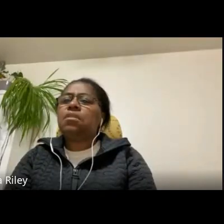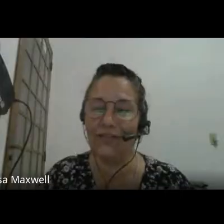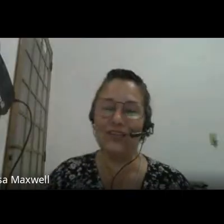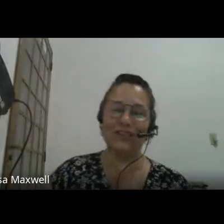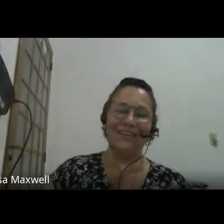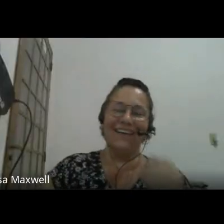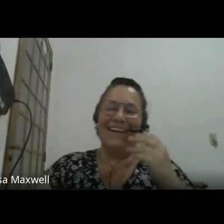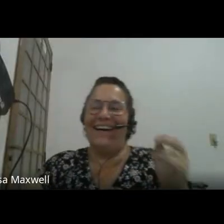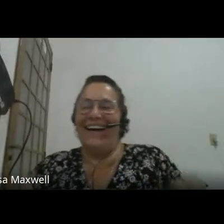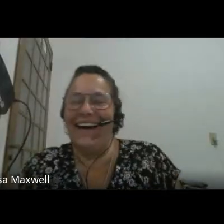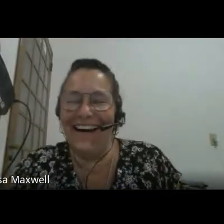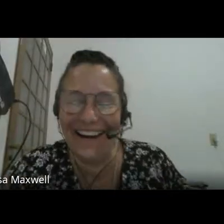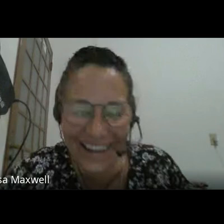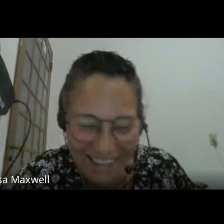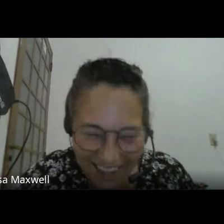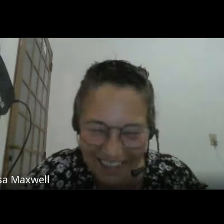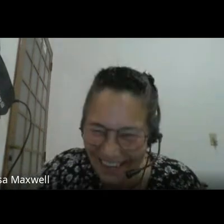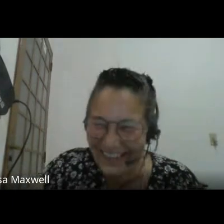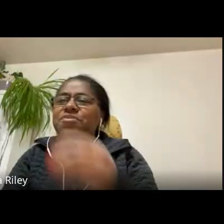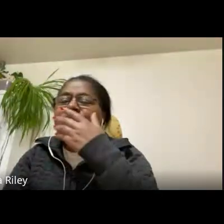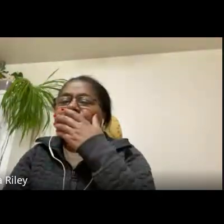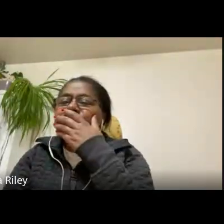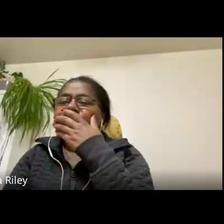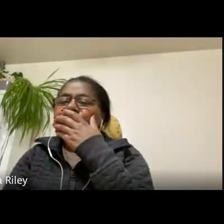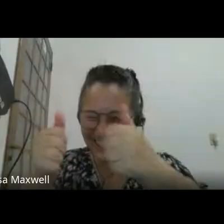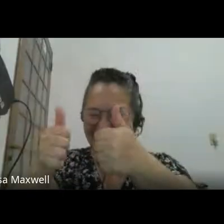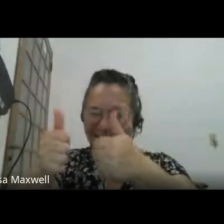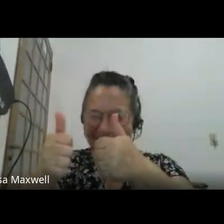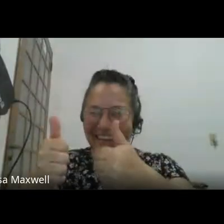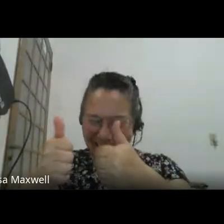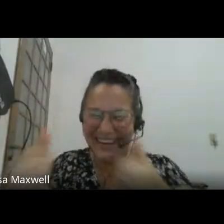Saco? Vixe. O quê?